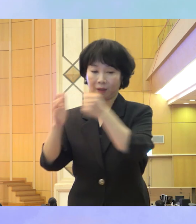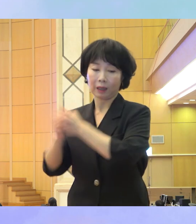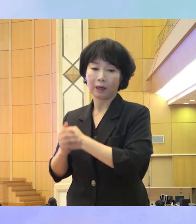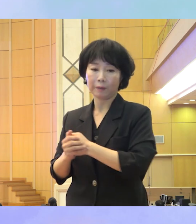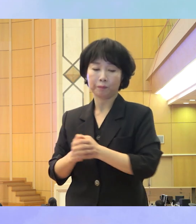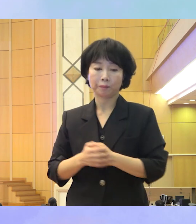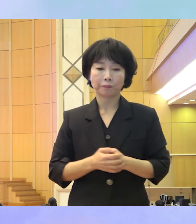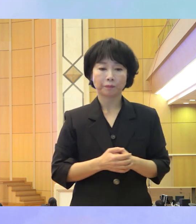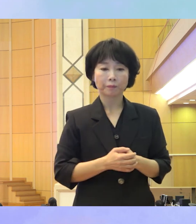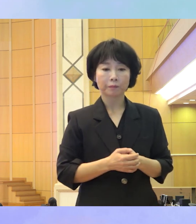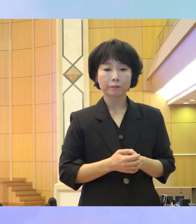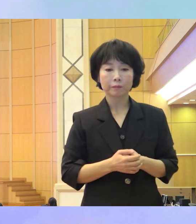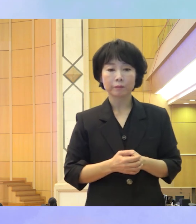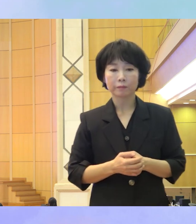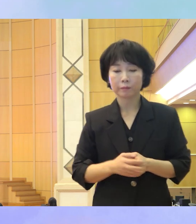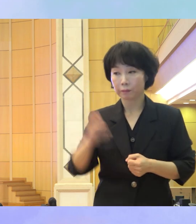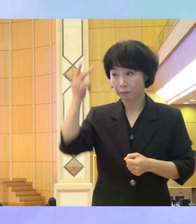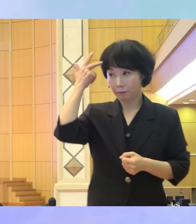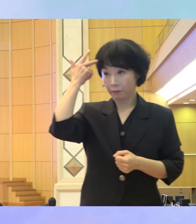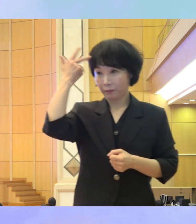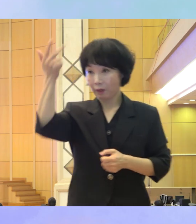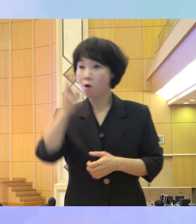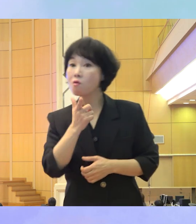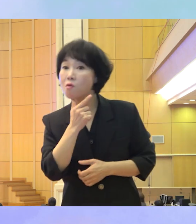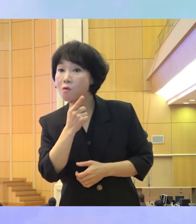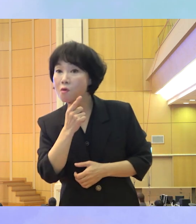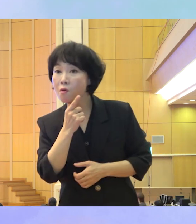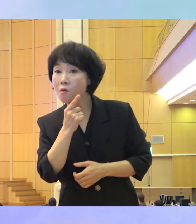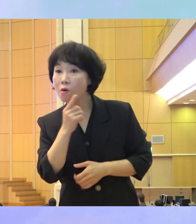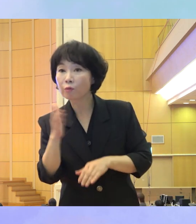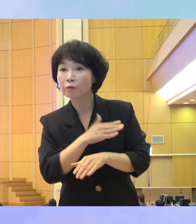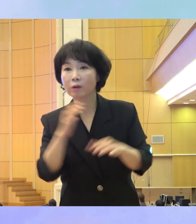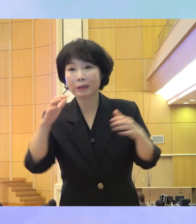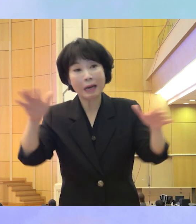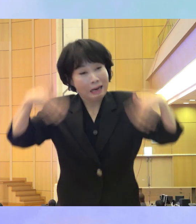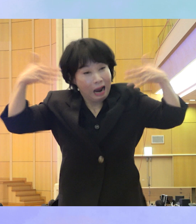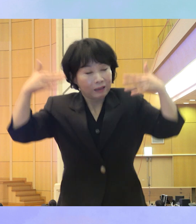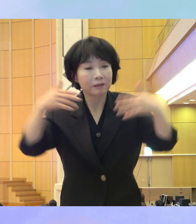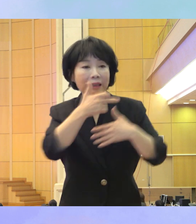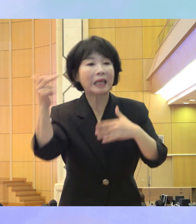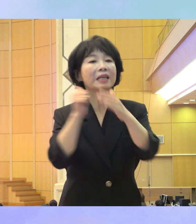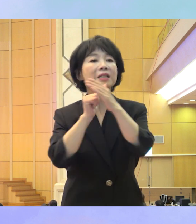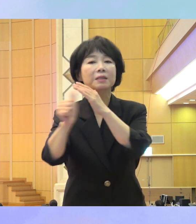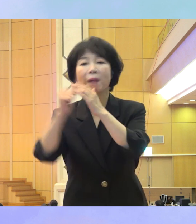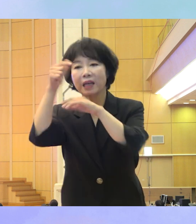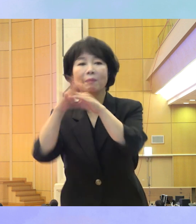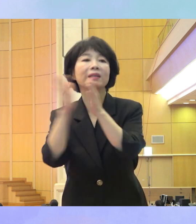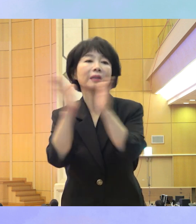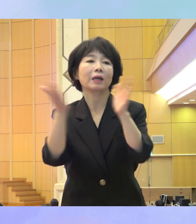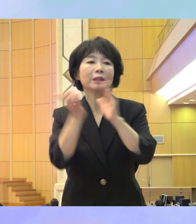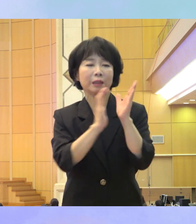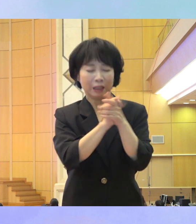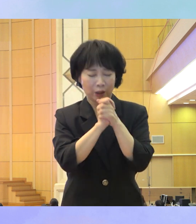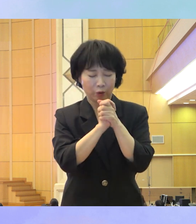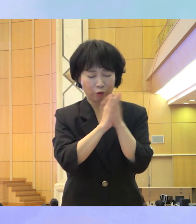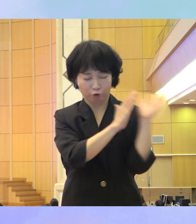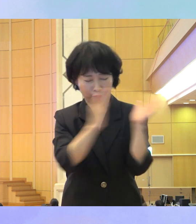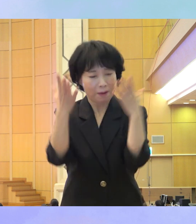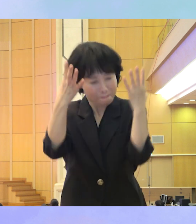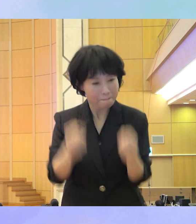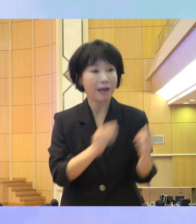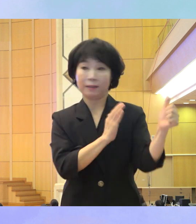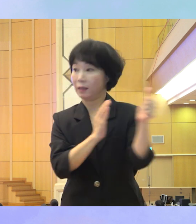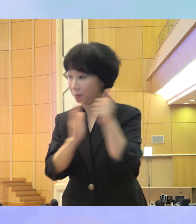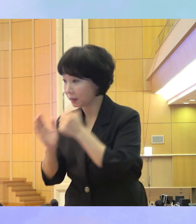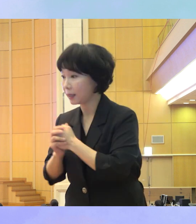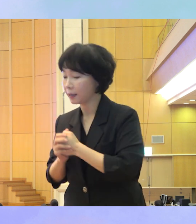다음 주 월요일부터 축의 대신방이 시작되겠습니다. 기도 많이 해주시고 준비해 주시길 바랍니다. 오늘 3부 예배 후에는 계시록 영상